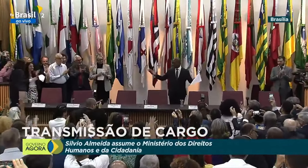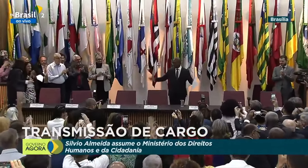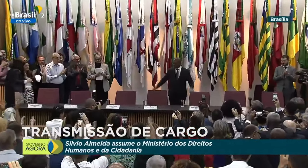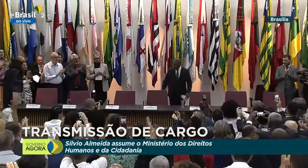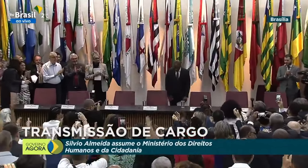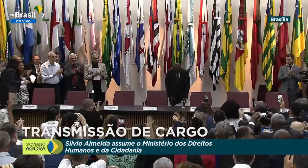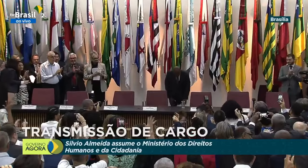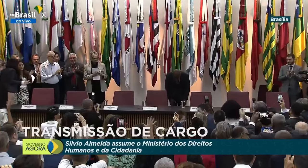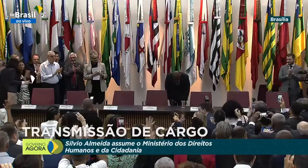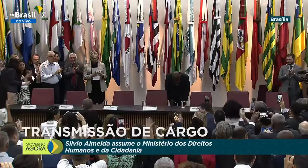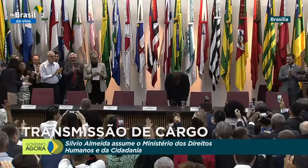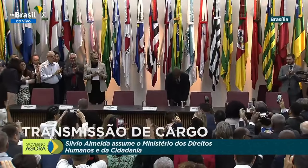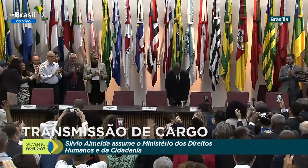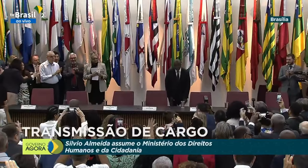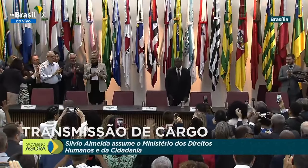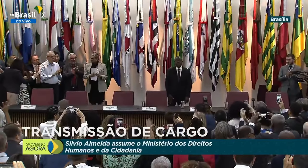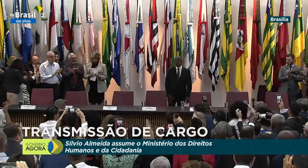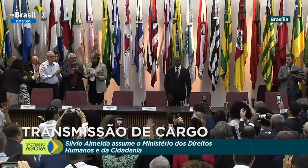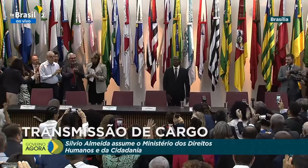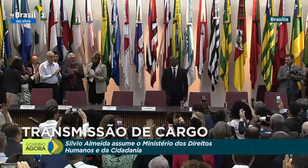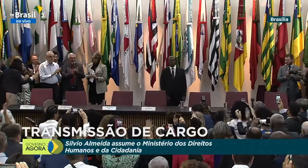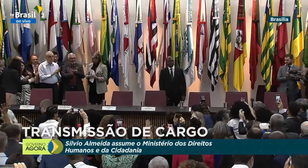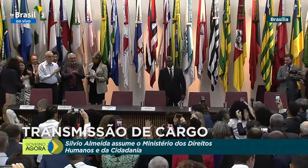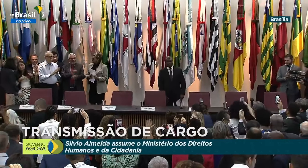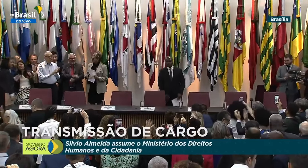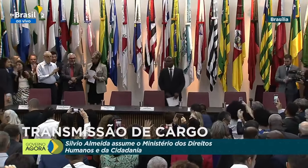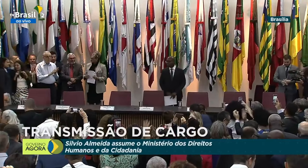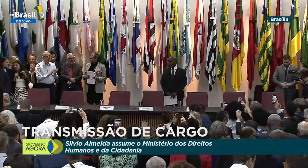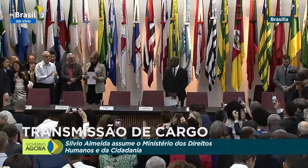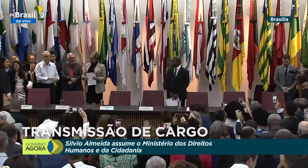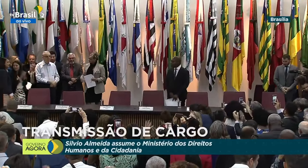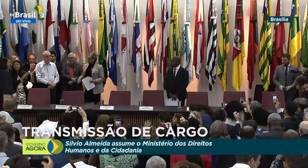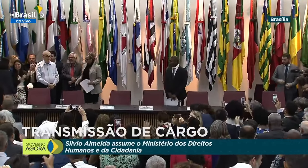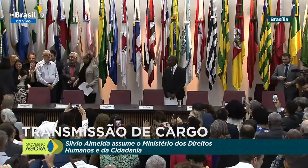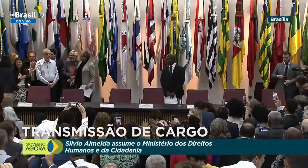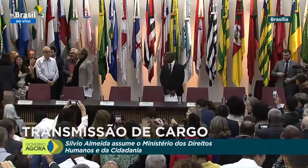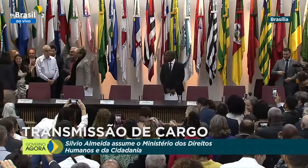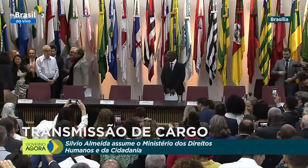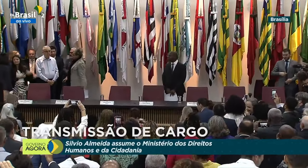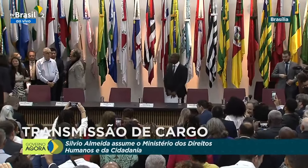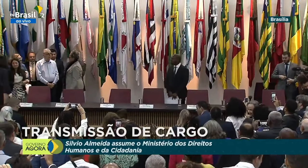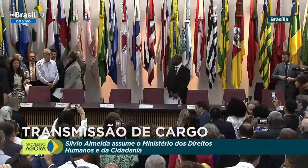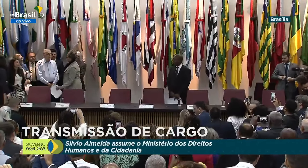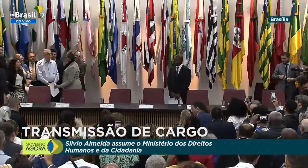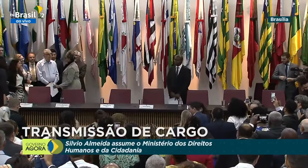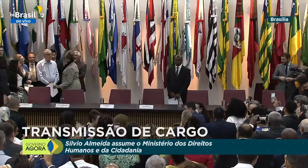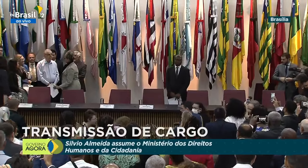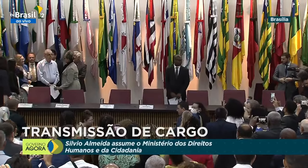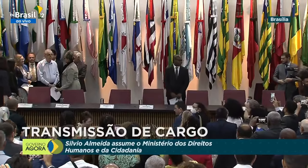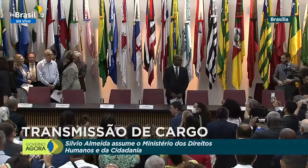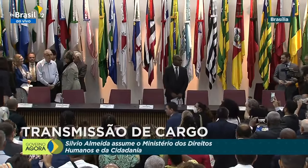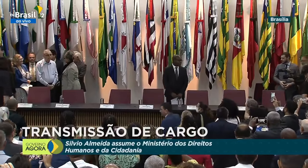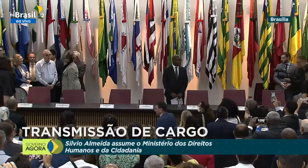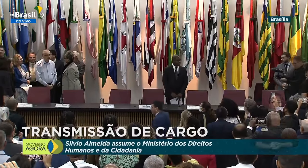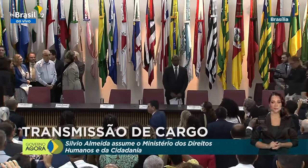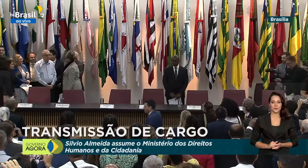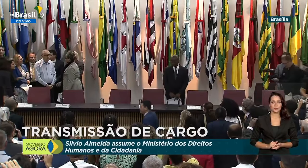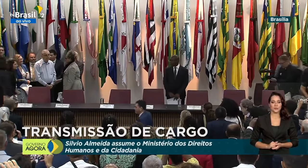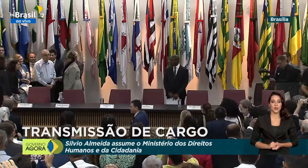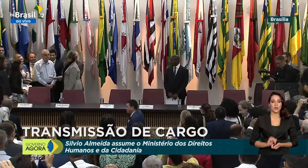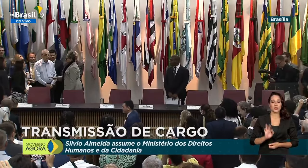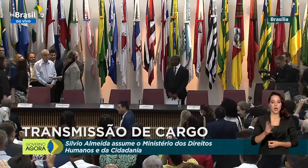acompanhado das ex-ministras e dos ex-ministros José Gregório virtualmente Gilberto Werner